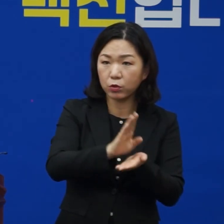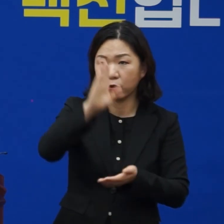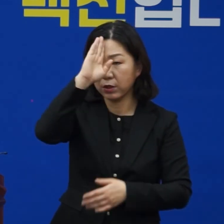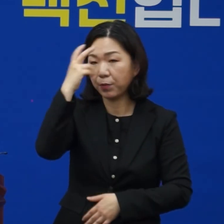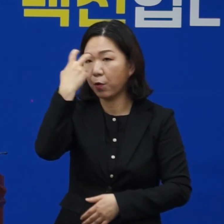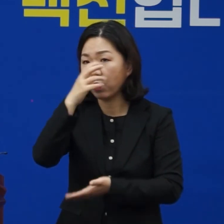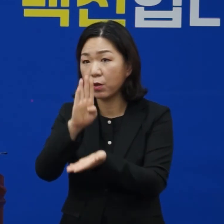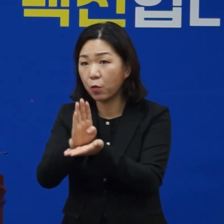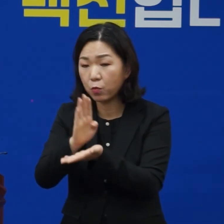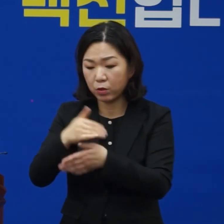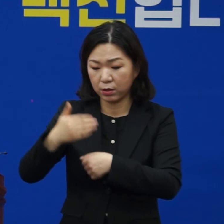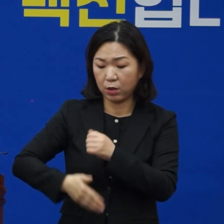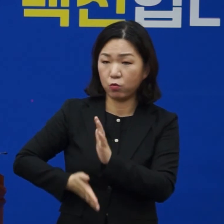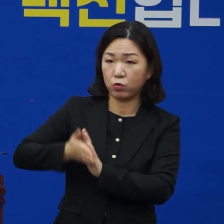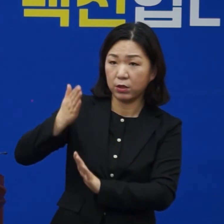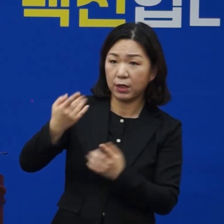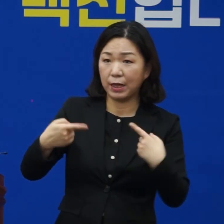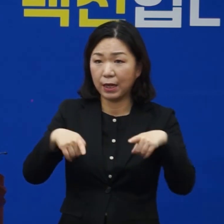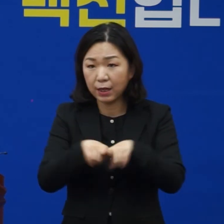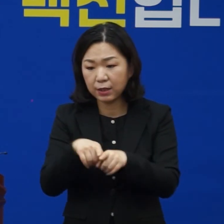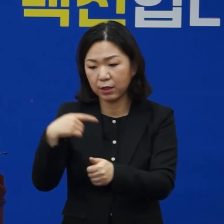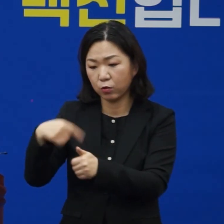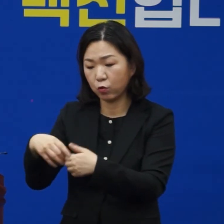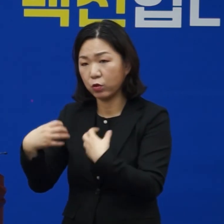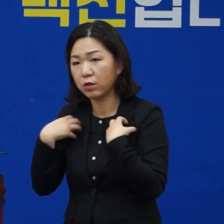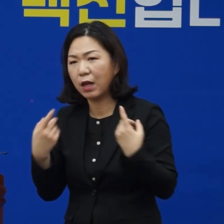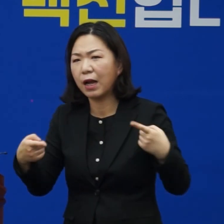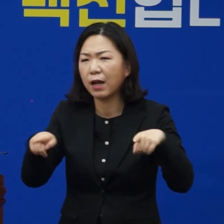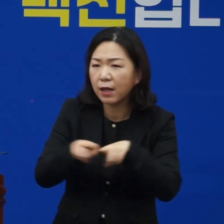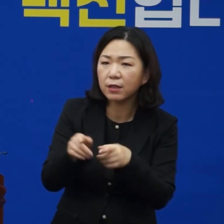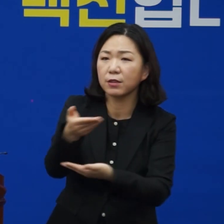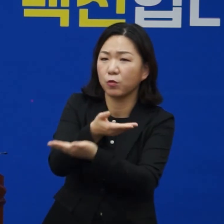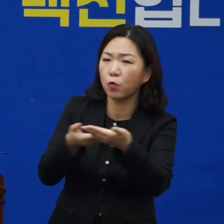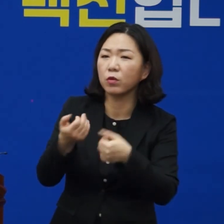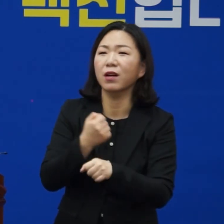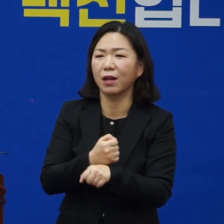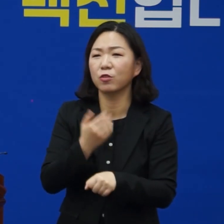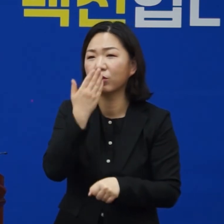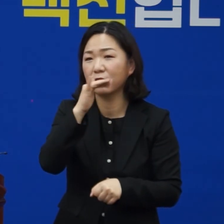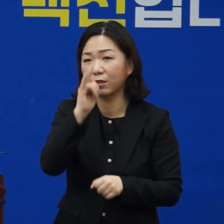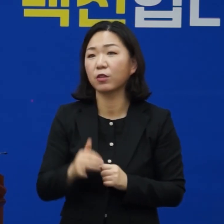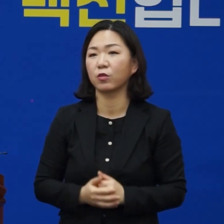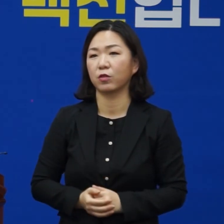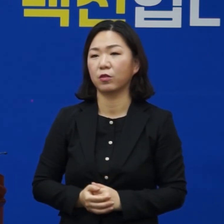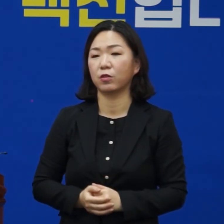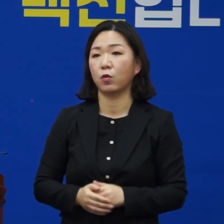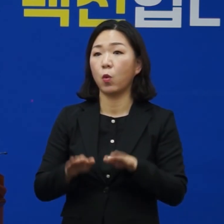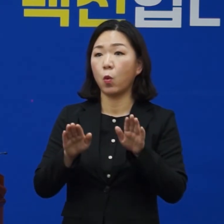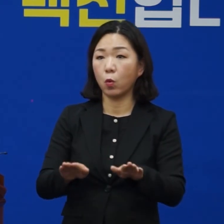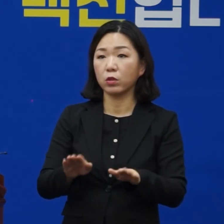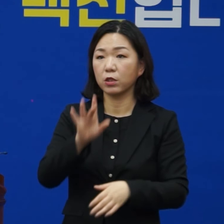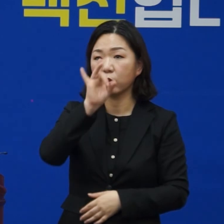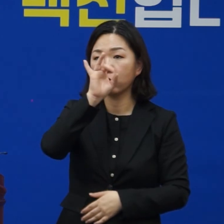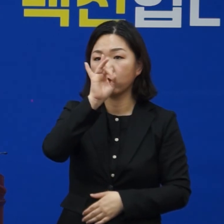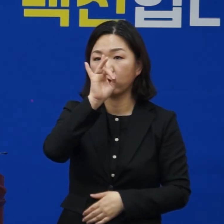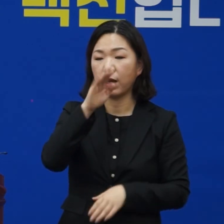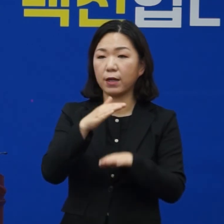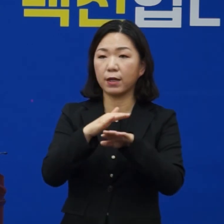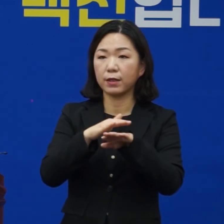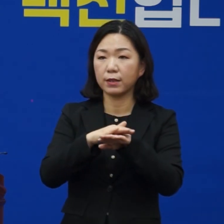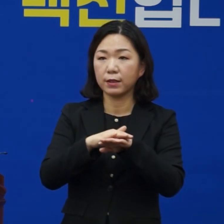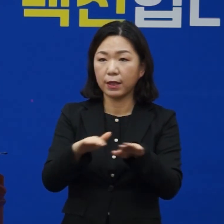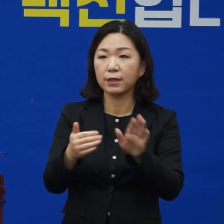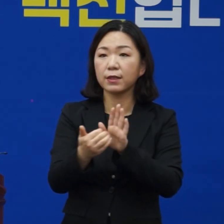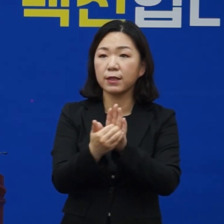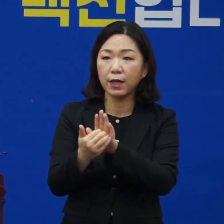우리 대구시가 협의해서 교육청과 함께 할 것입니다. 오늘 중대본 회의에 우리 행정부시장이